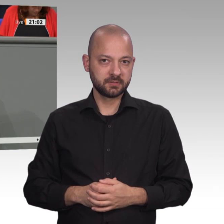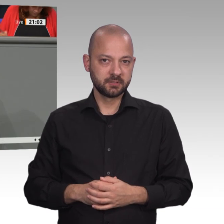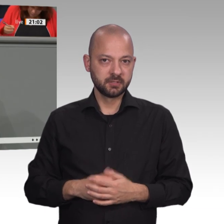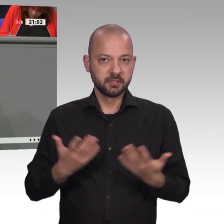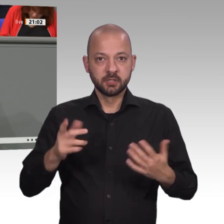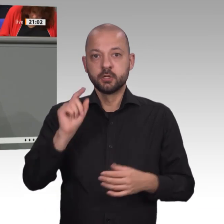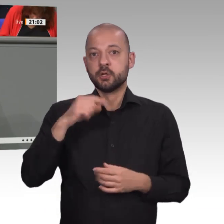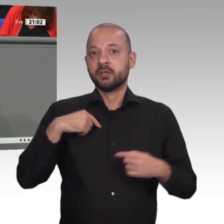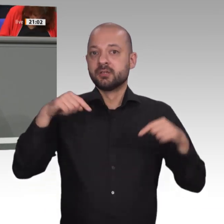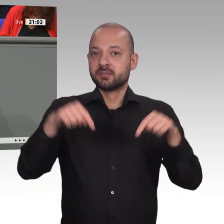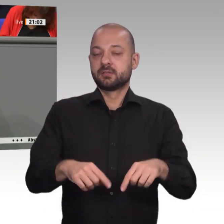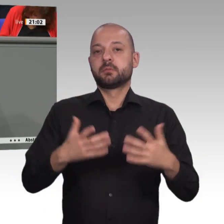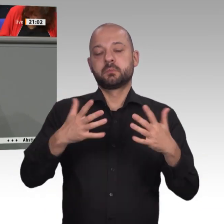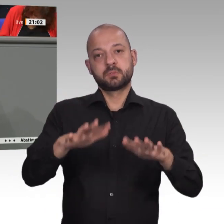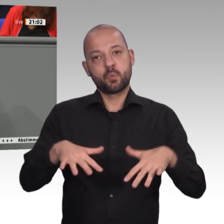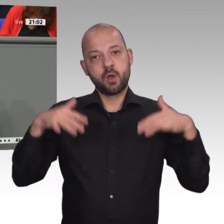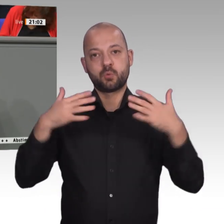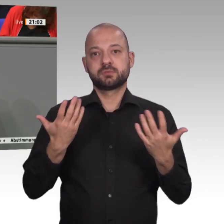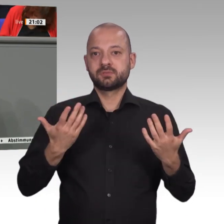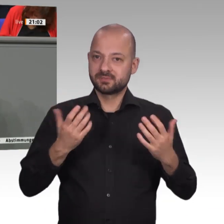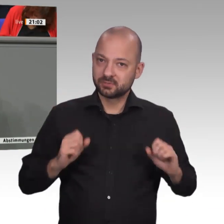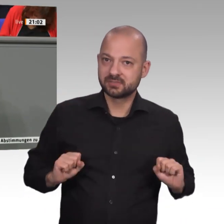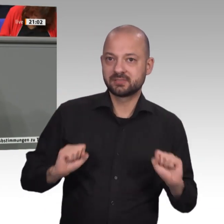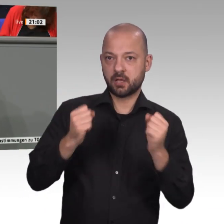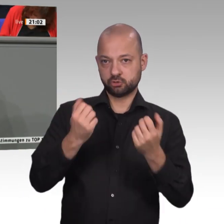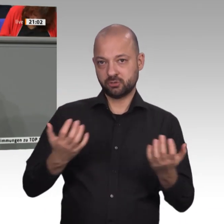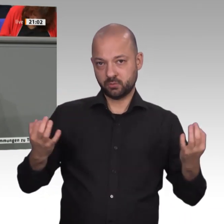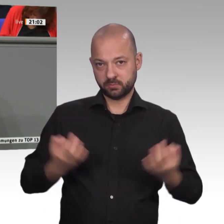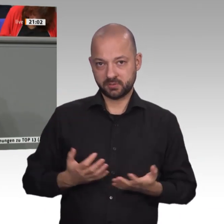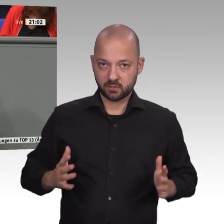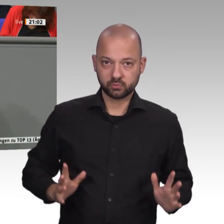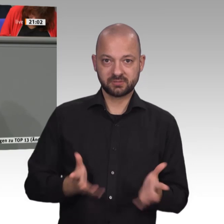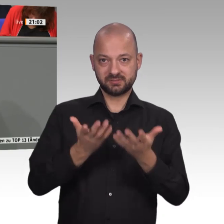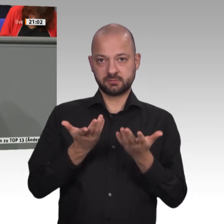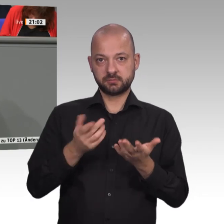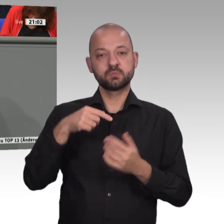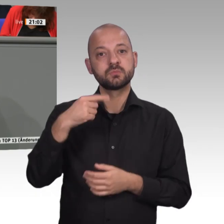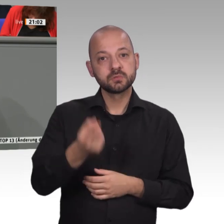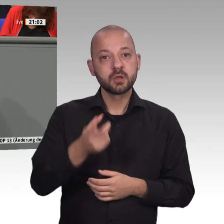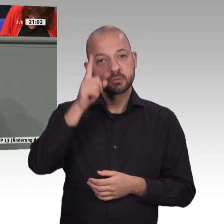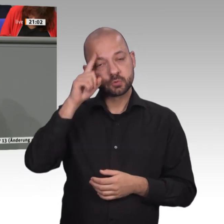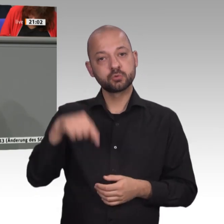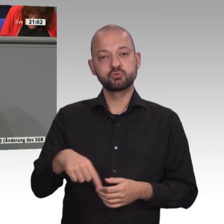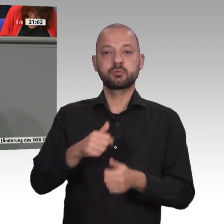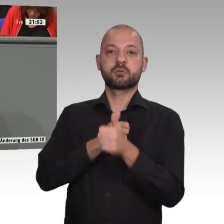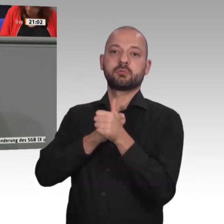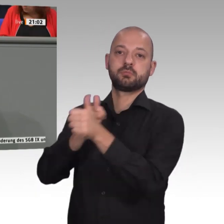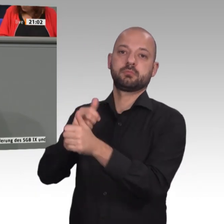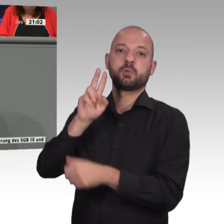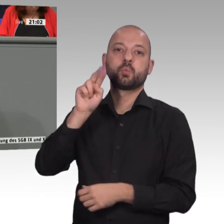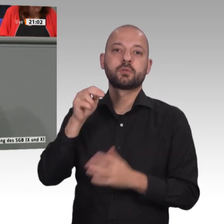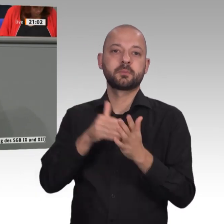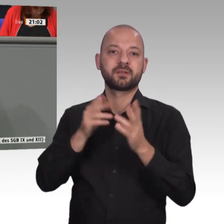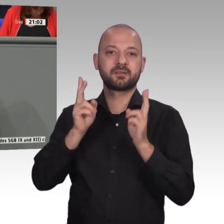den Menschen mit Behinderung sollte dementsprechend auch so umgesetzt werden. Herr Präsident, ich komme zum Schluss. Bei dem vorliegenden Gesetzentwurf